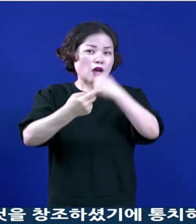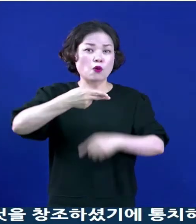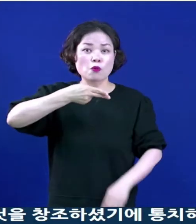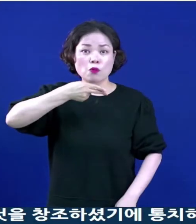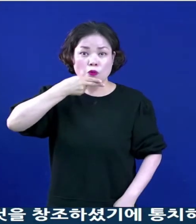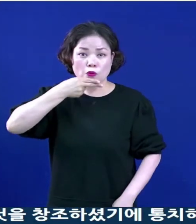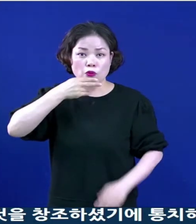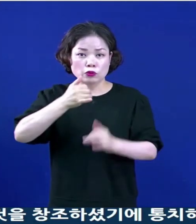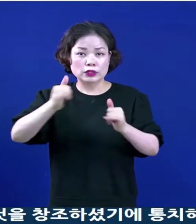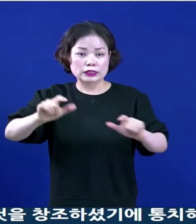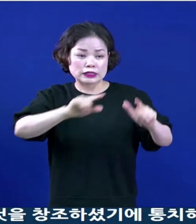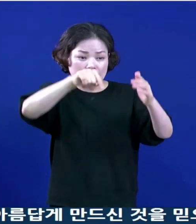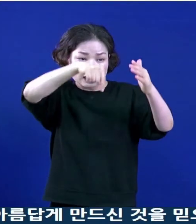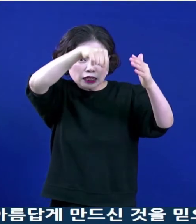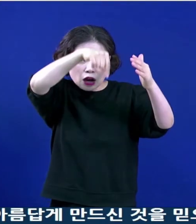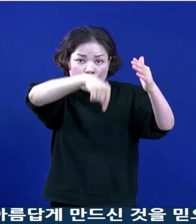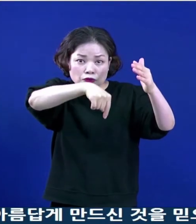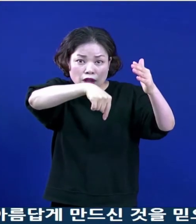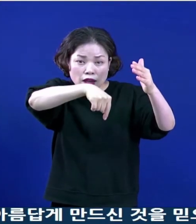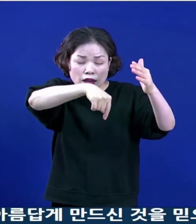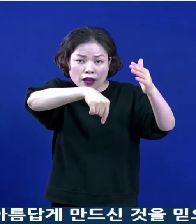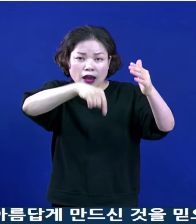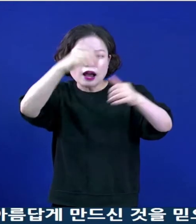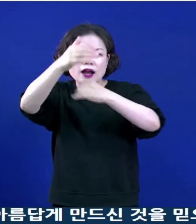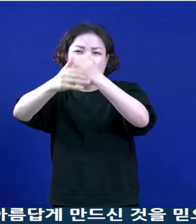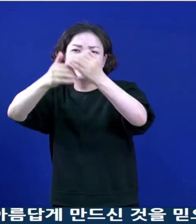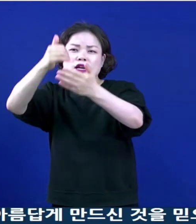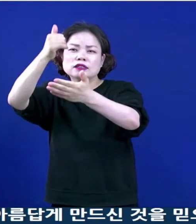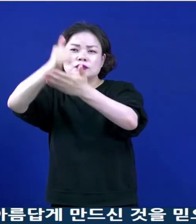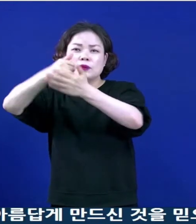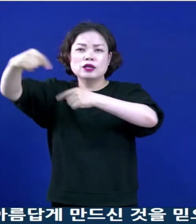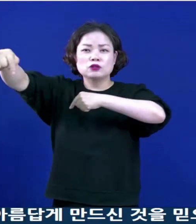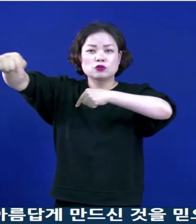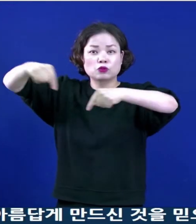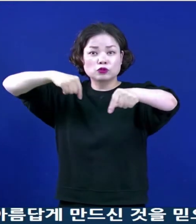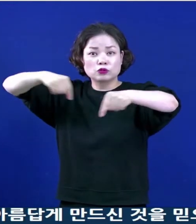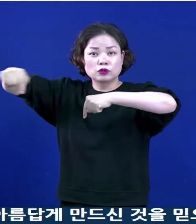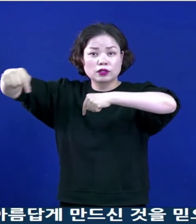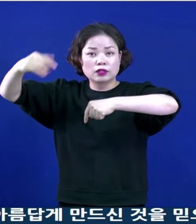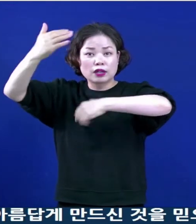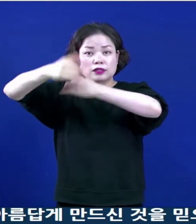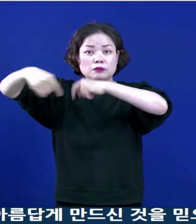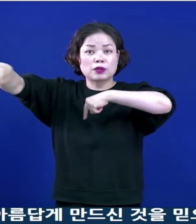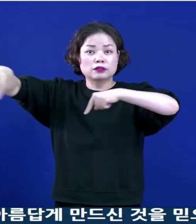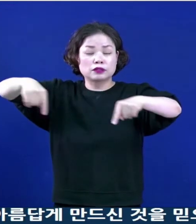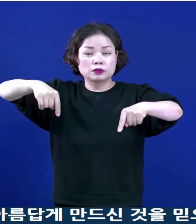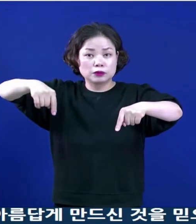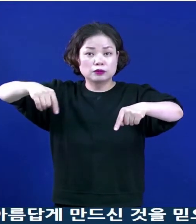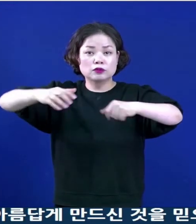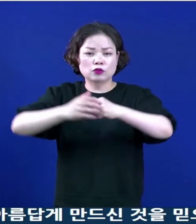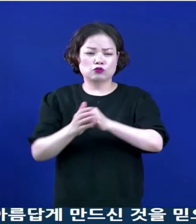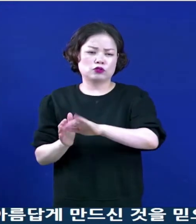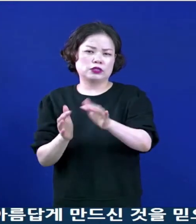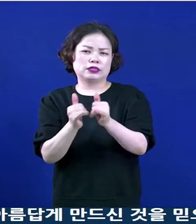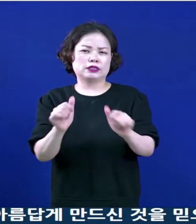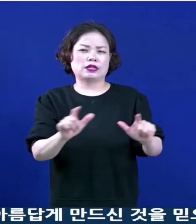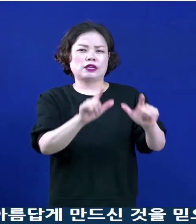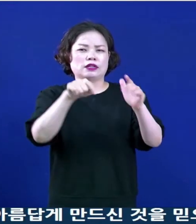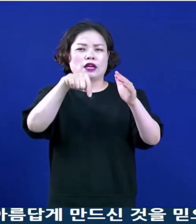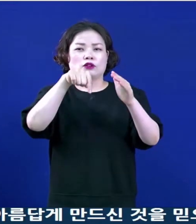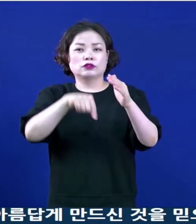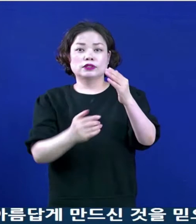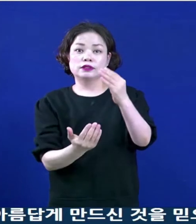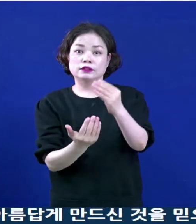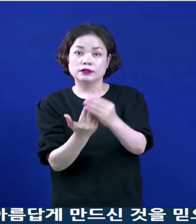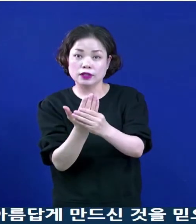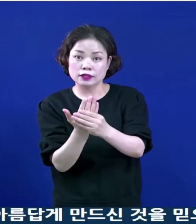인생 가운데 행하시는 그 어떤 일이라도 하나님의 통치와 하나님의 다스리심을 벗어나서 우리 인생 가운데 일어날